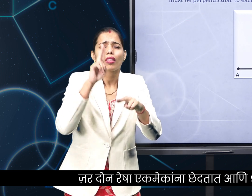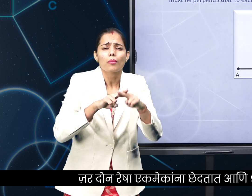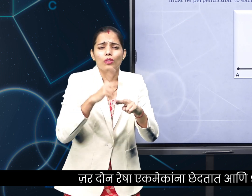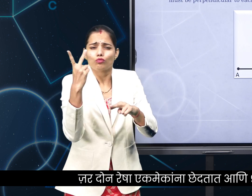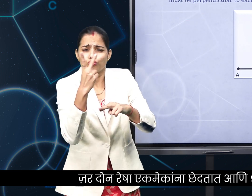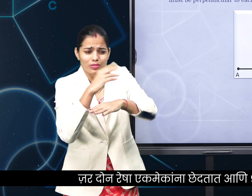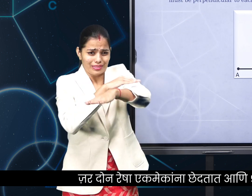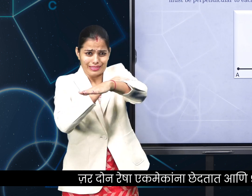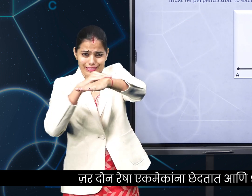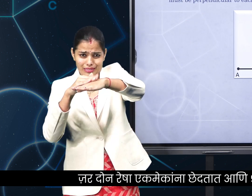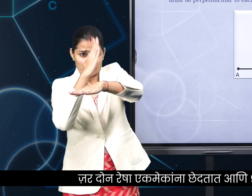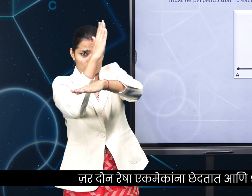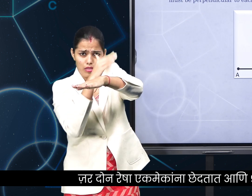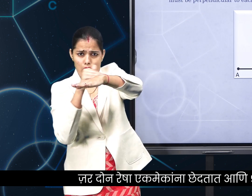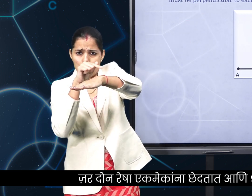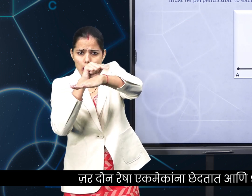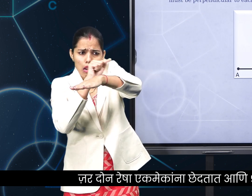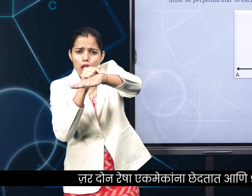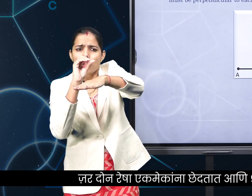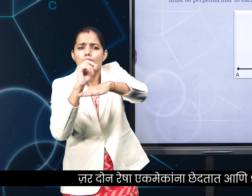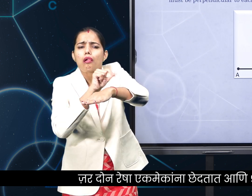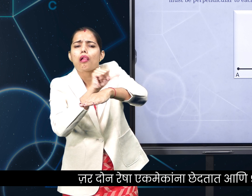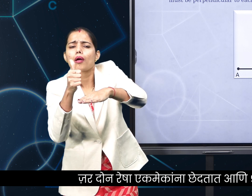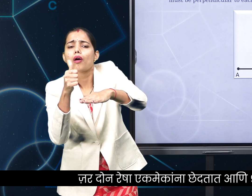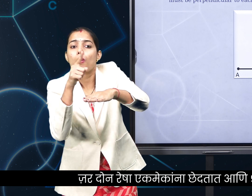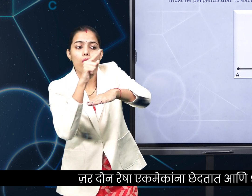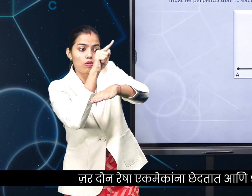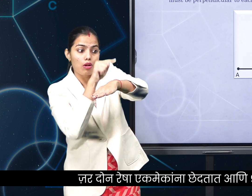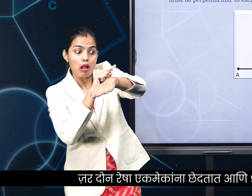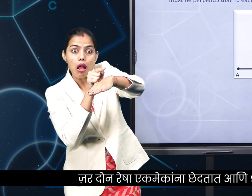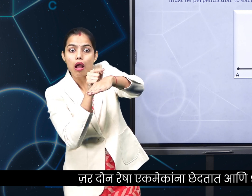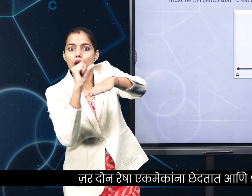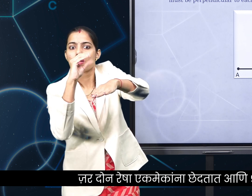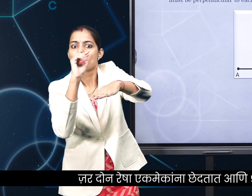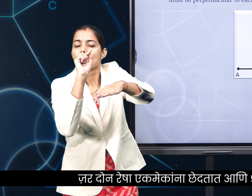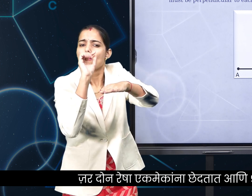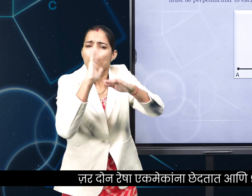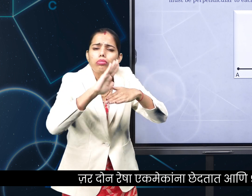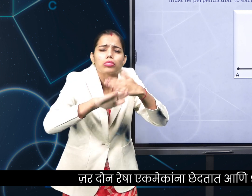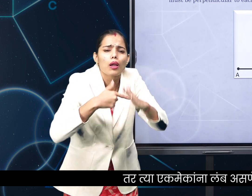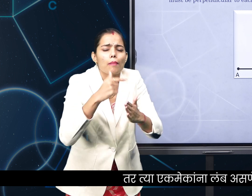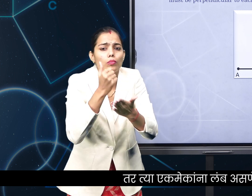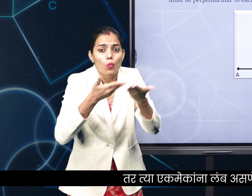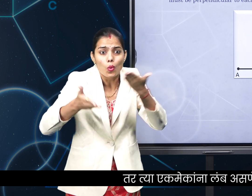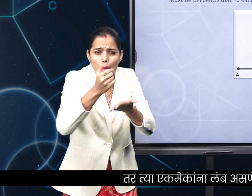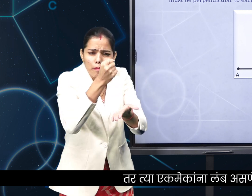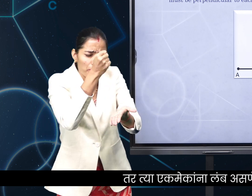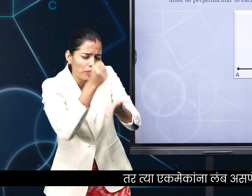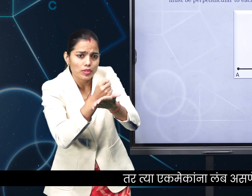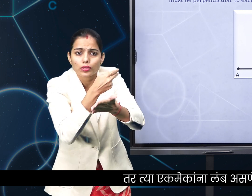जर दोन रेषा एकमेकांना छेदतात आणि 90 अंशाचा कोन तयार करतात तर त्या एकमेकांना लंब